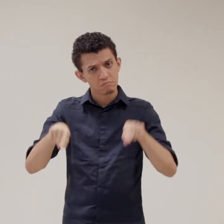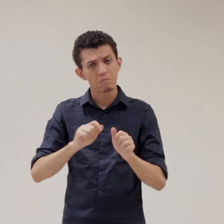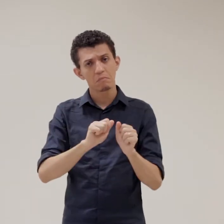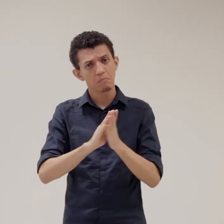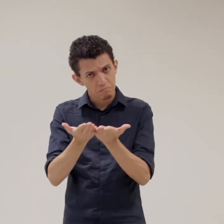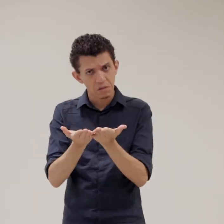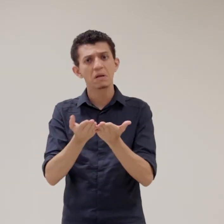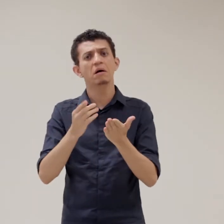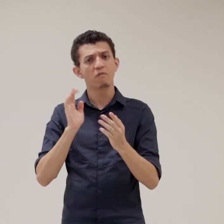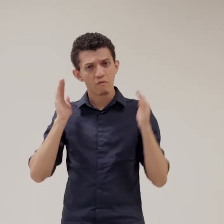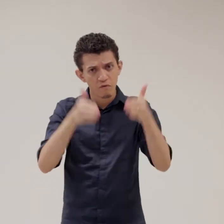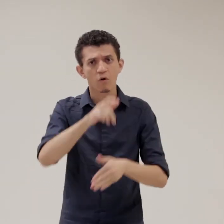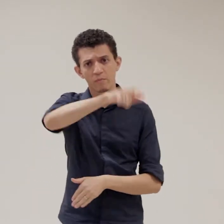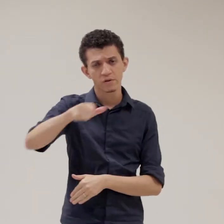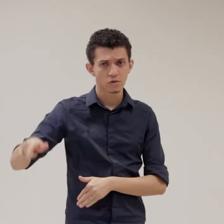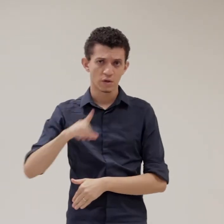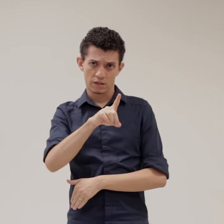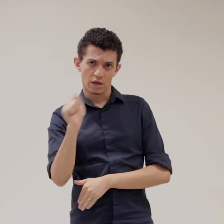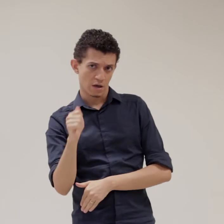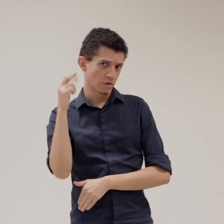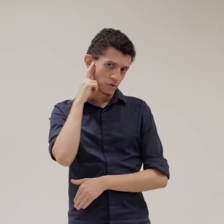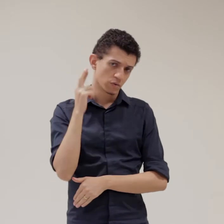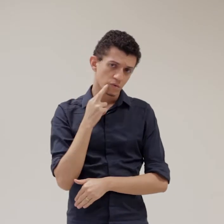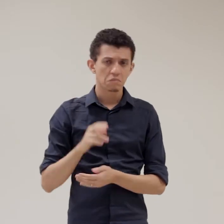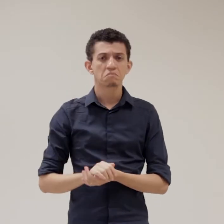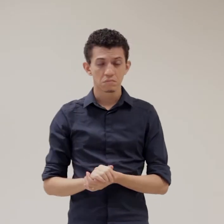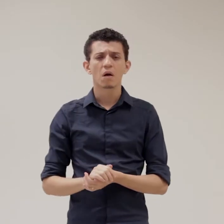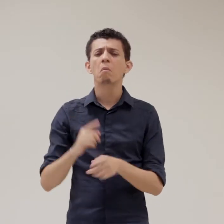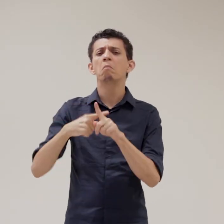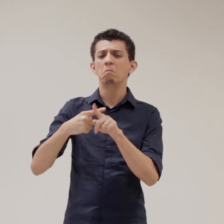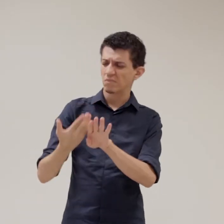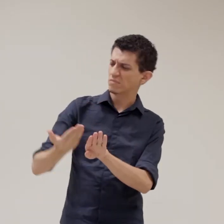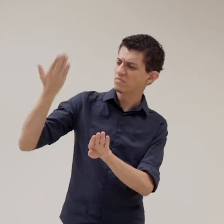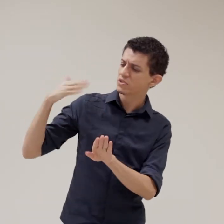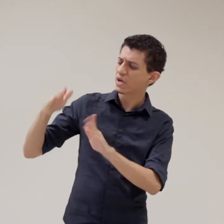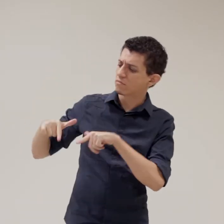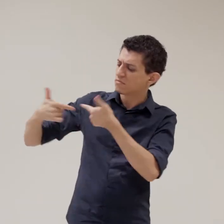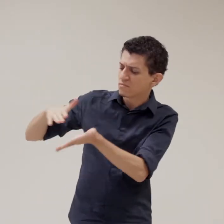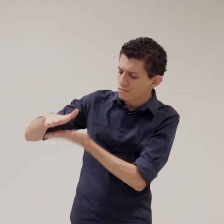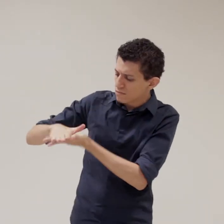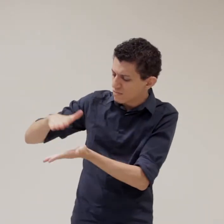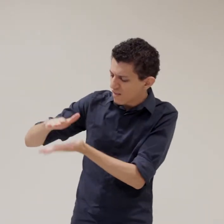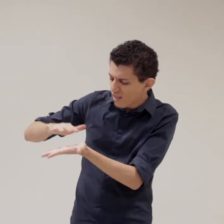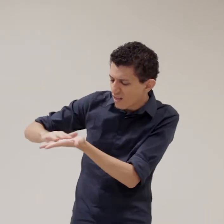A ideia, claro, é prover acessibilidade total. Os primeiros movimentos, nesse sentido, aconteceram na década